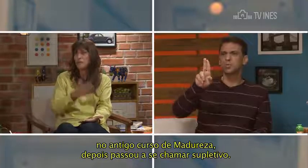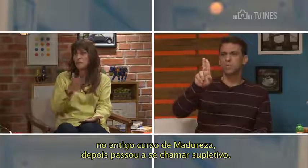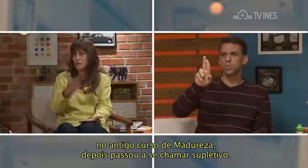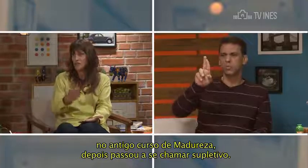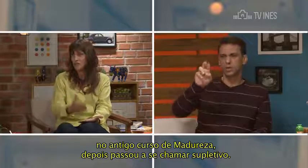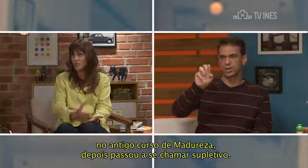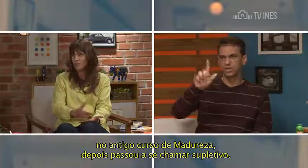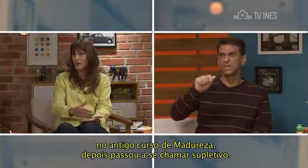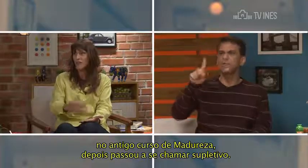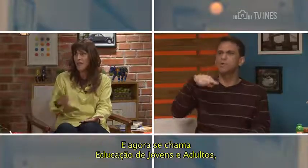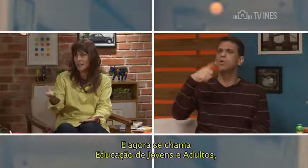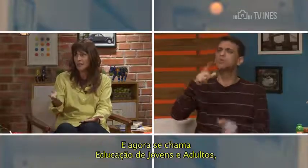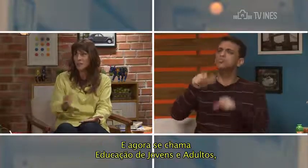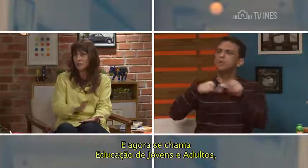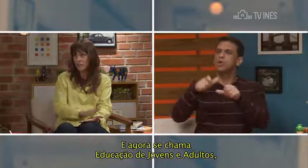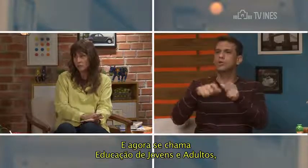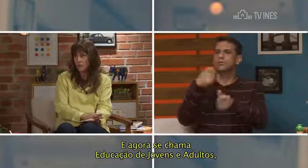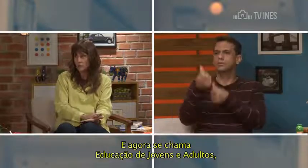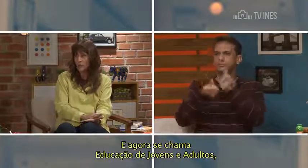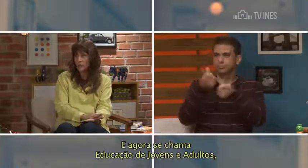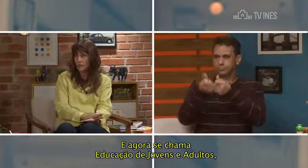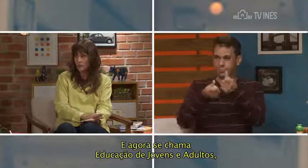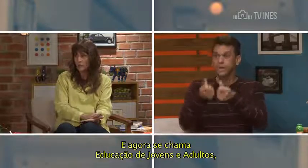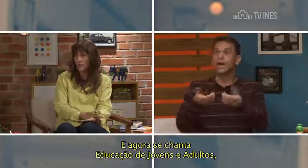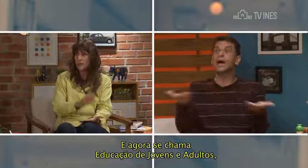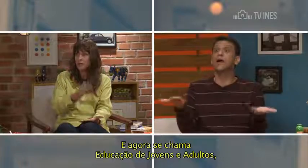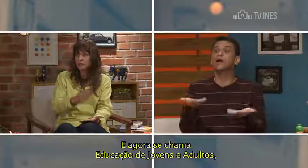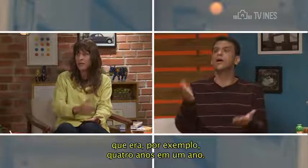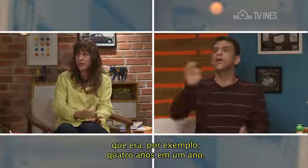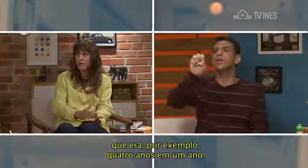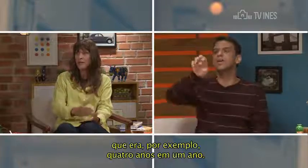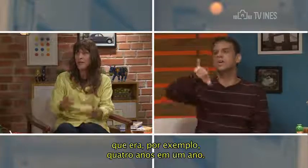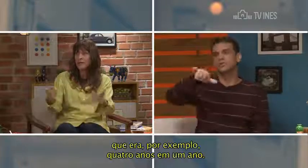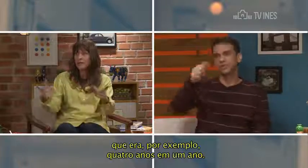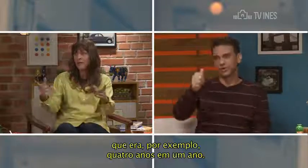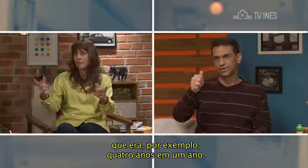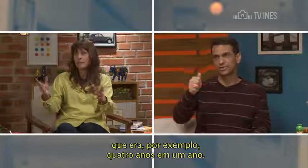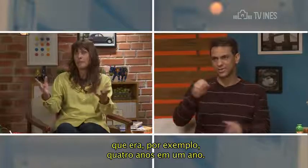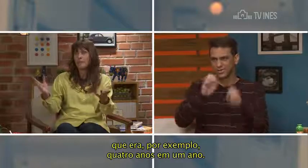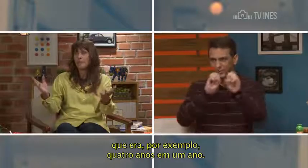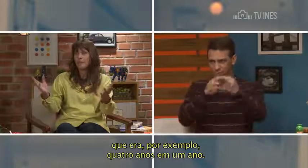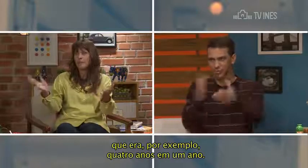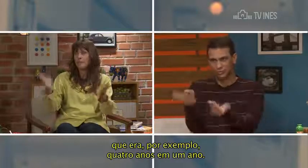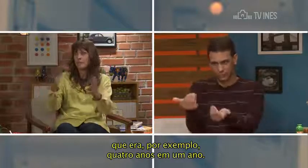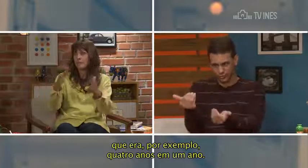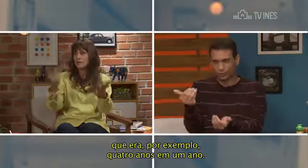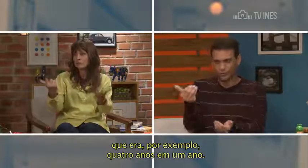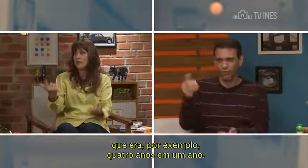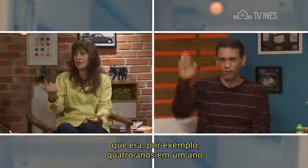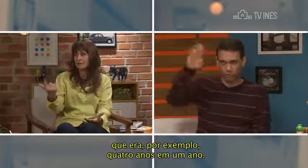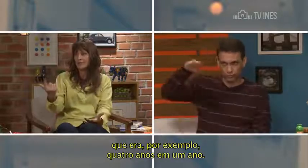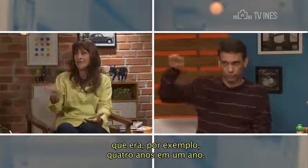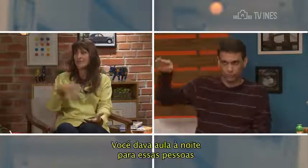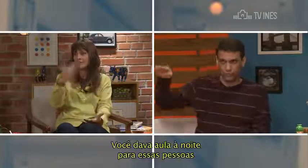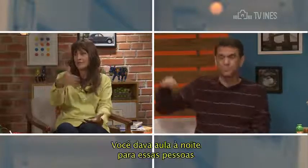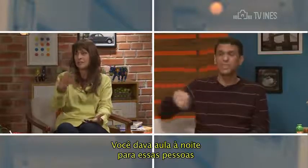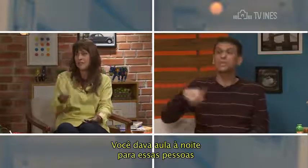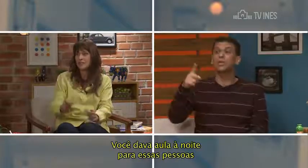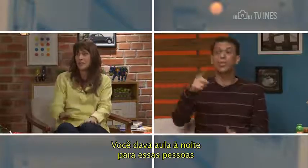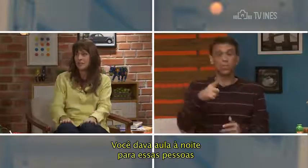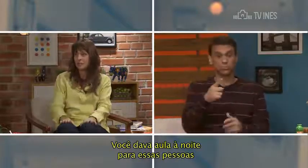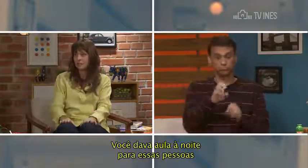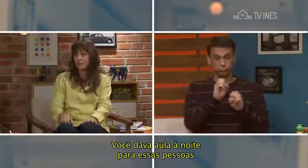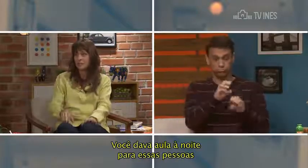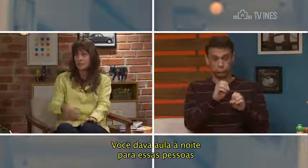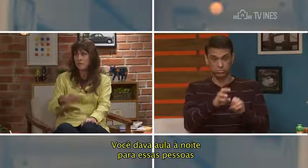passou a chamar supletivo e agora educação de jovens e adultos, que era, por exemplo, 4 anos e 1 ano, né, que você